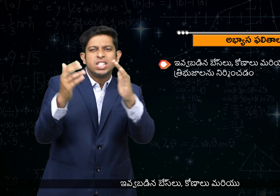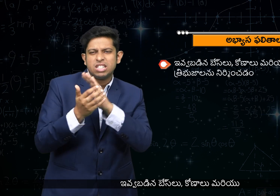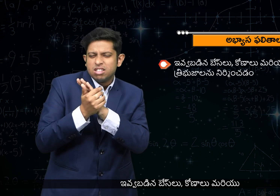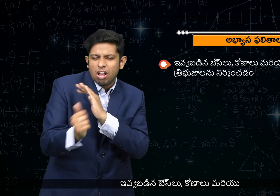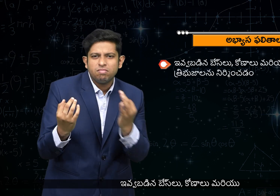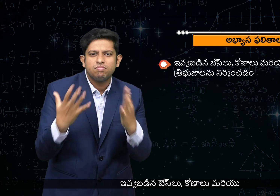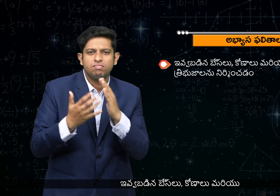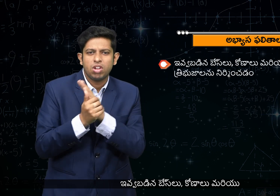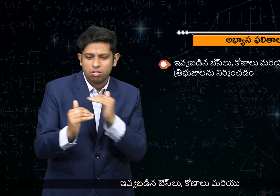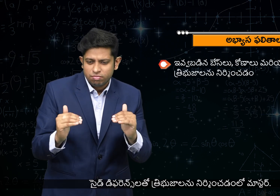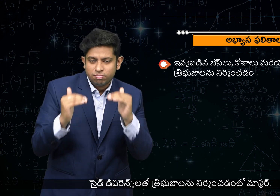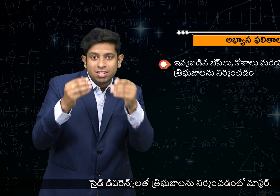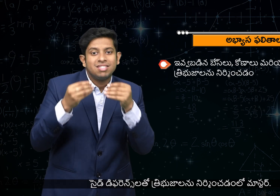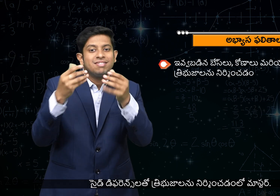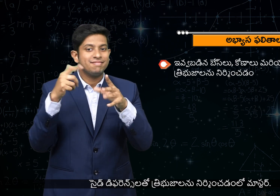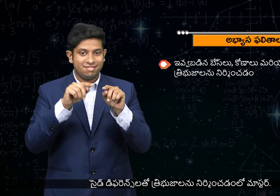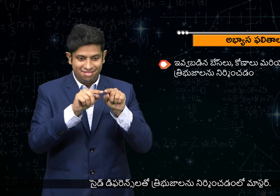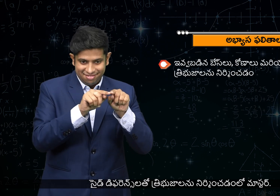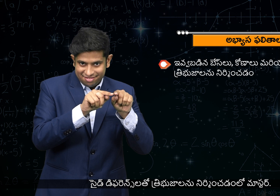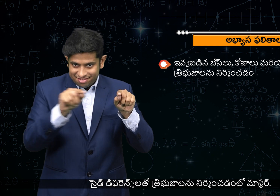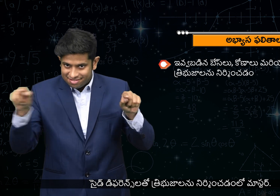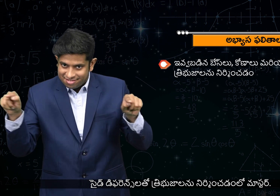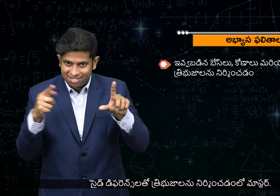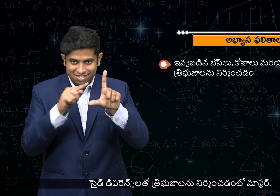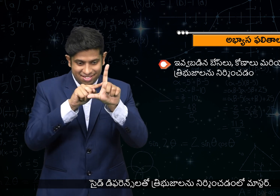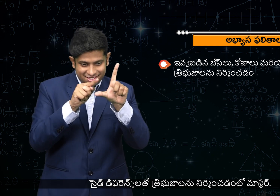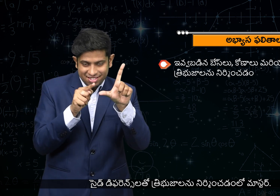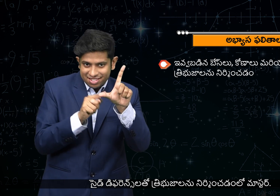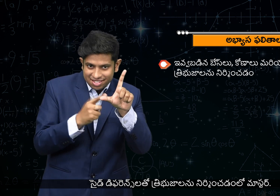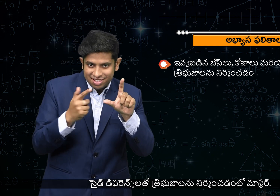కోణాలు మరియు సైడ్ డిఫరెన్స్లతో త్రిభుజాలను నిర్మించడం.